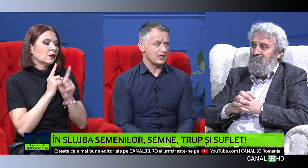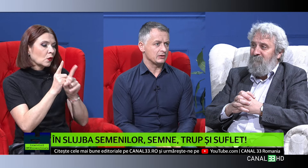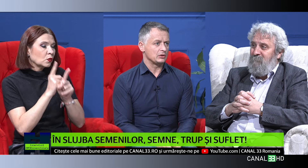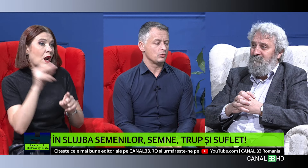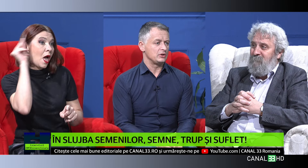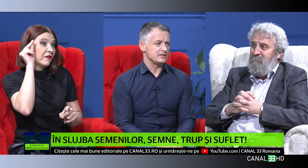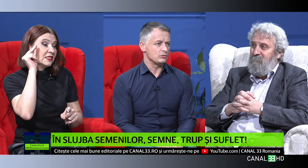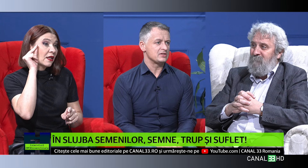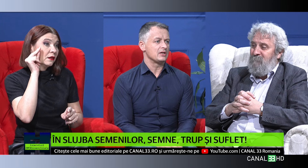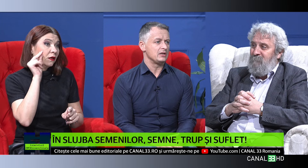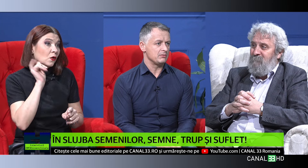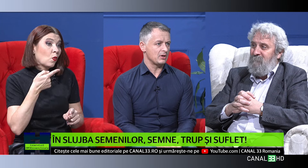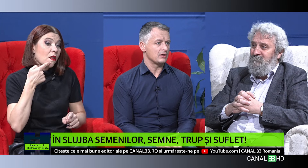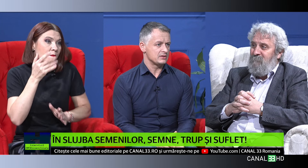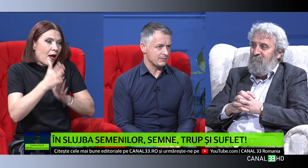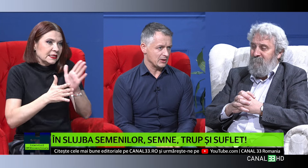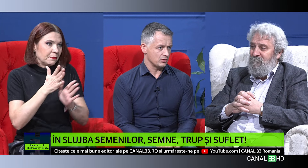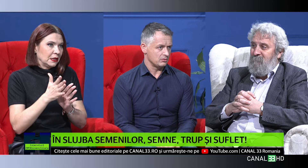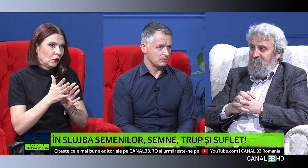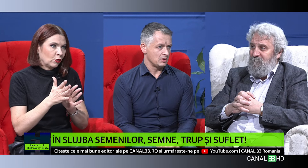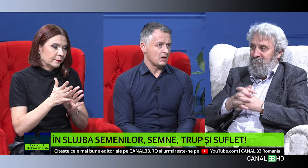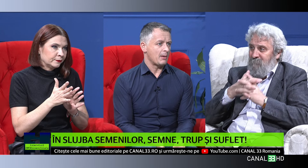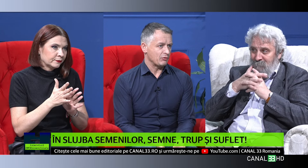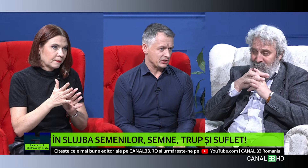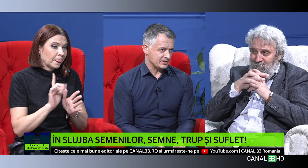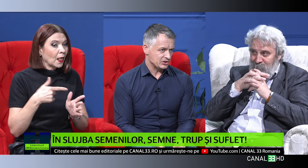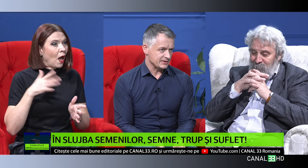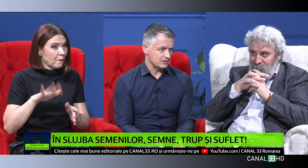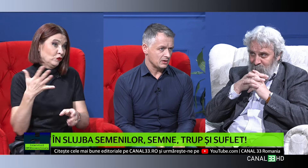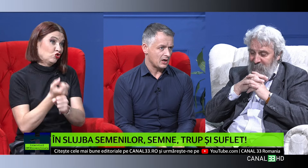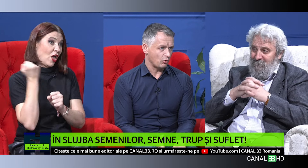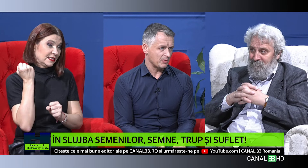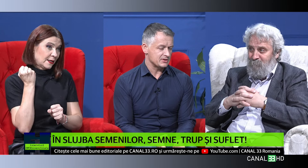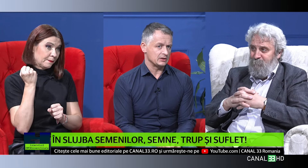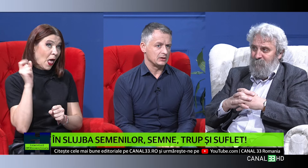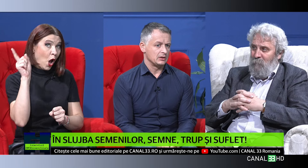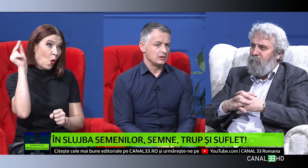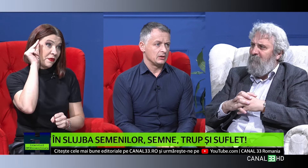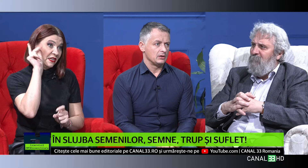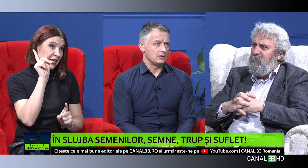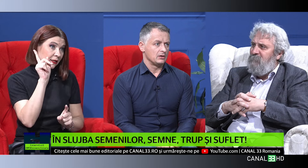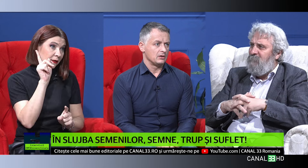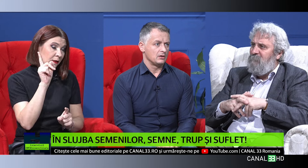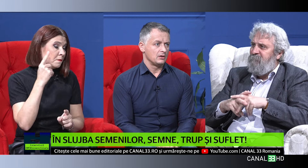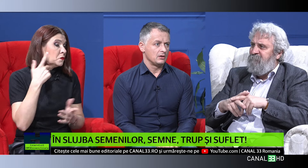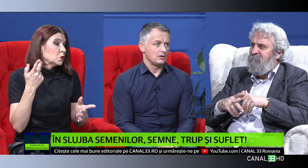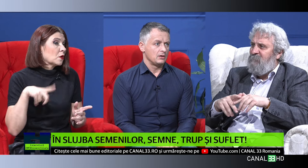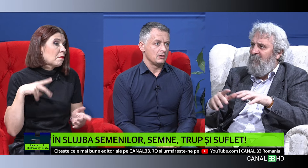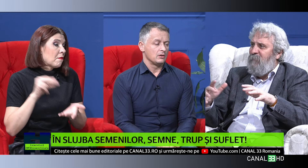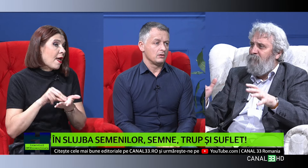studiat utilizându-se limba semnelor. Am avut această șansă. Da. Acolo am învățat. Nu știu dacă mai a